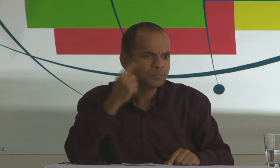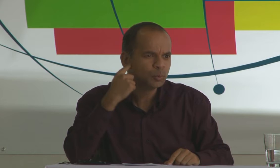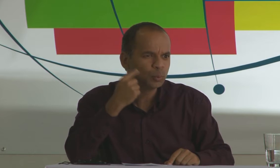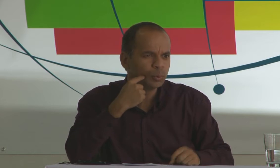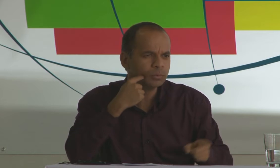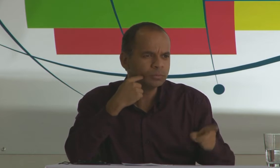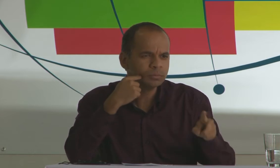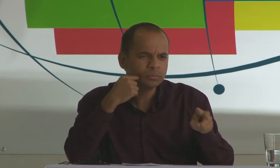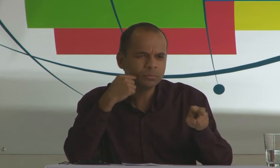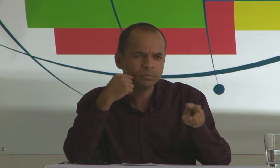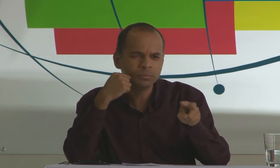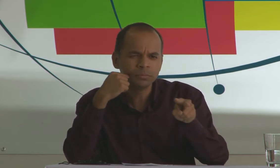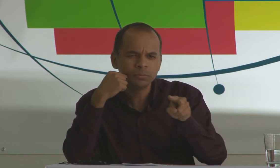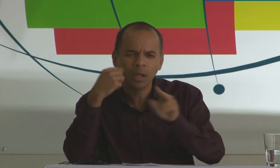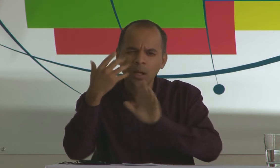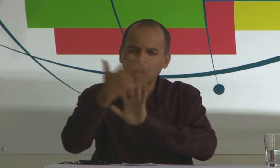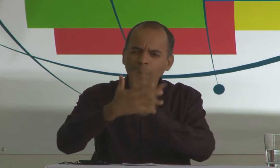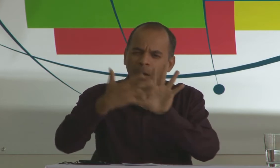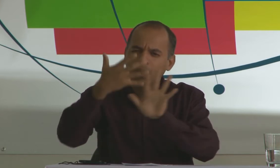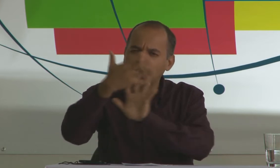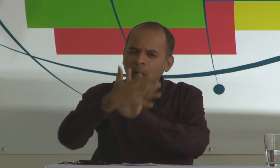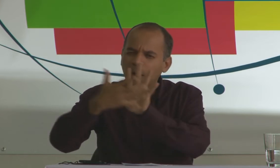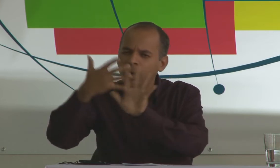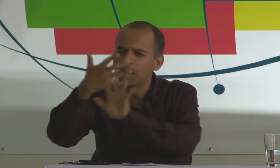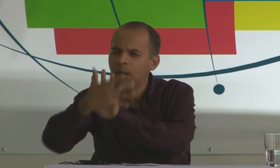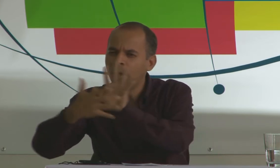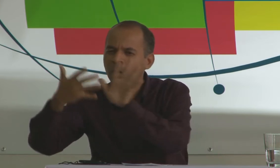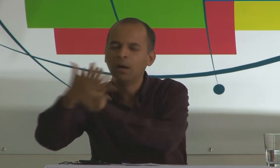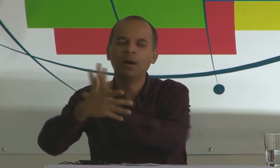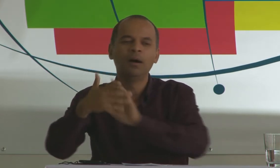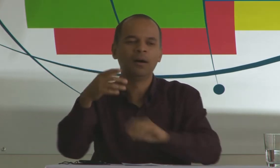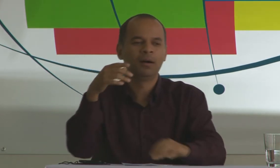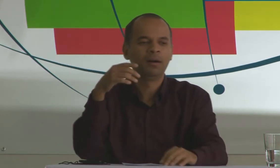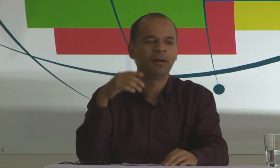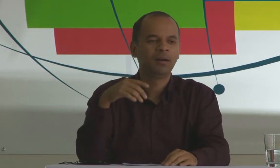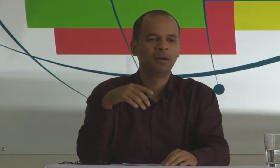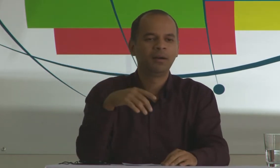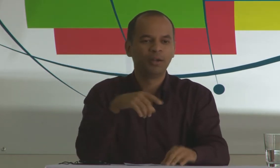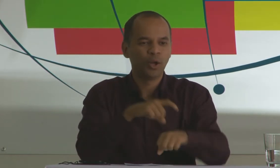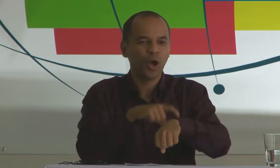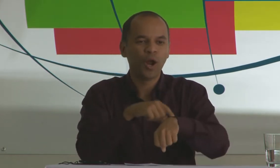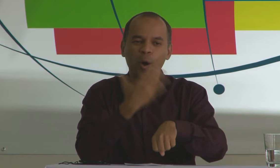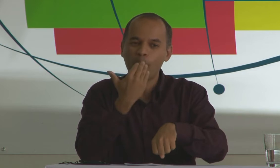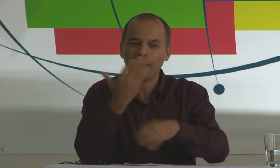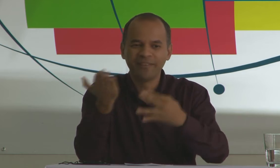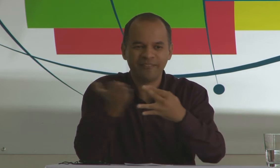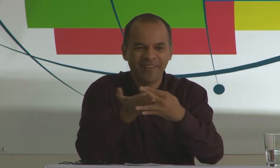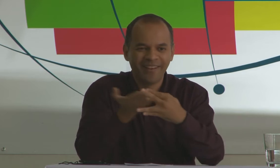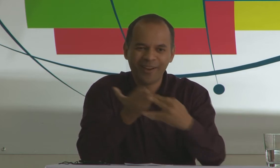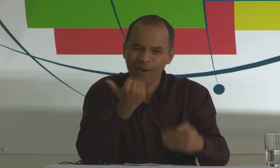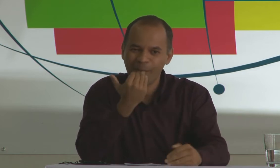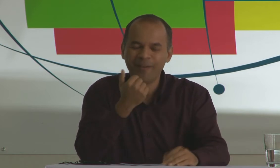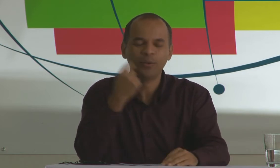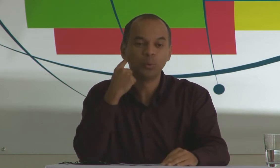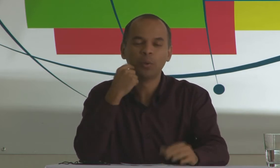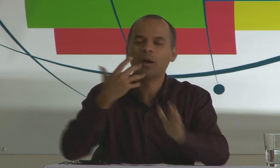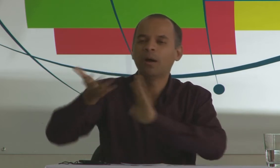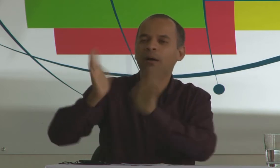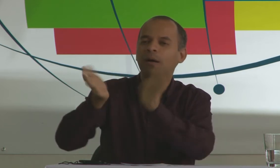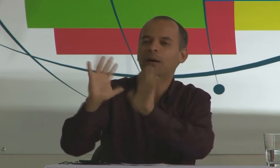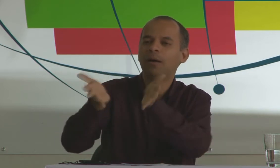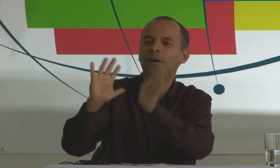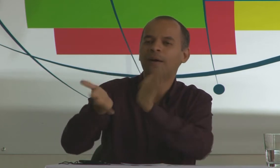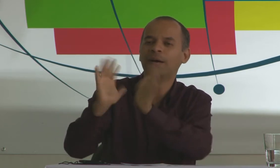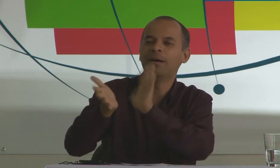escola, foi a primeira vez que eu pude observar a língua de sinais em uso, em prática, de fato. Em momentos